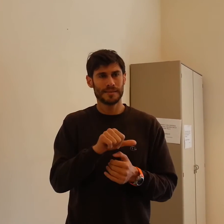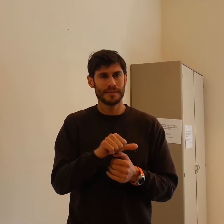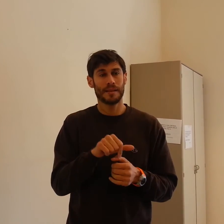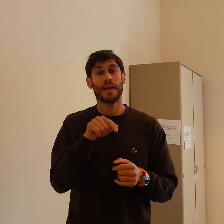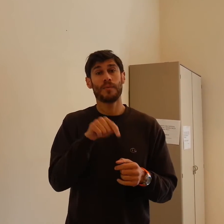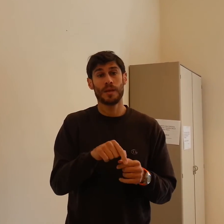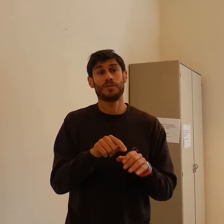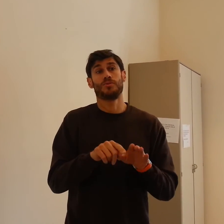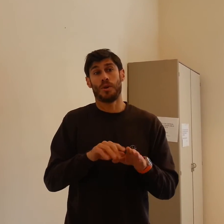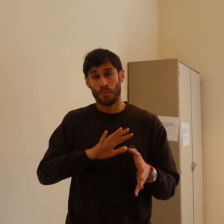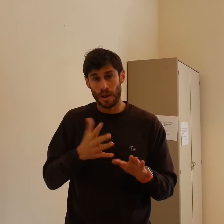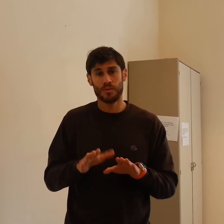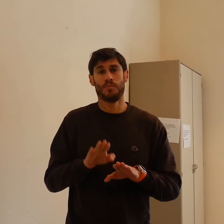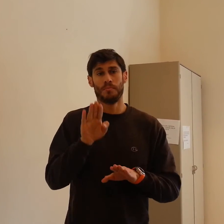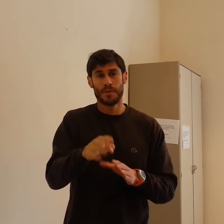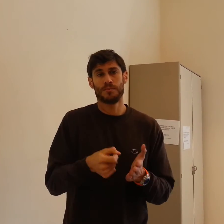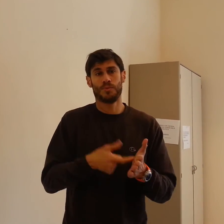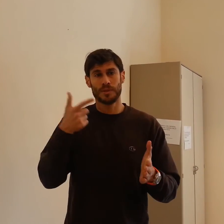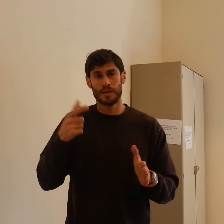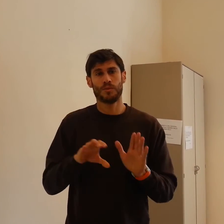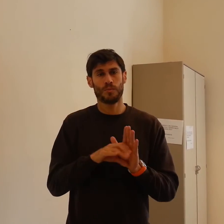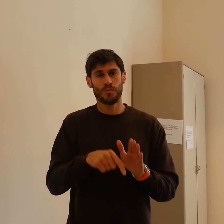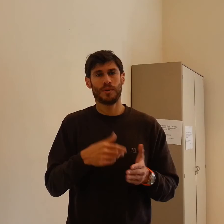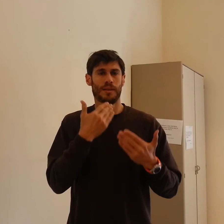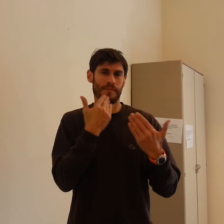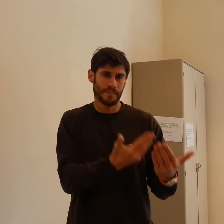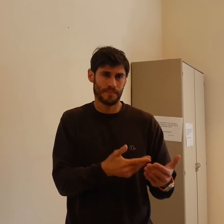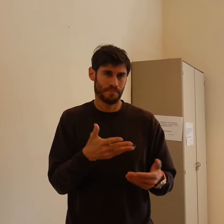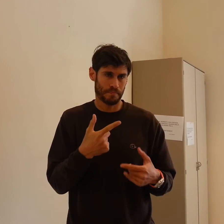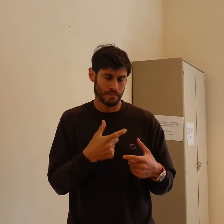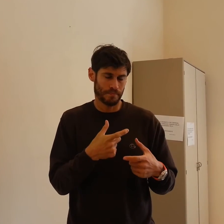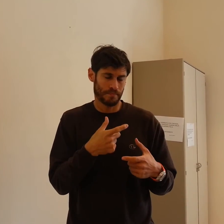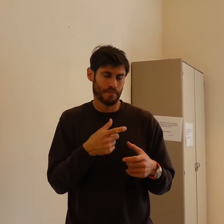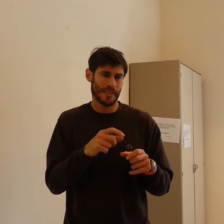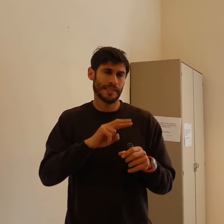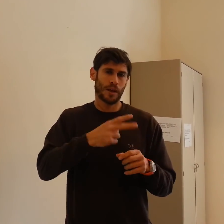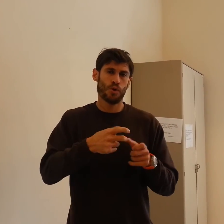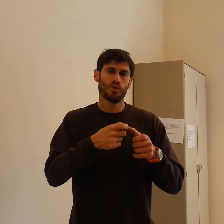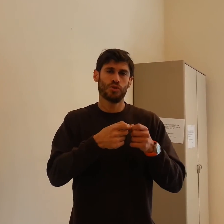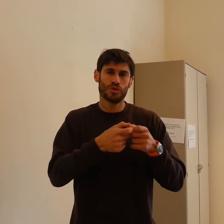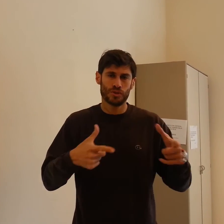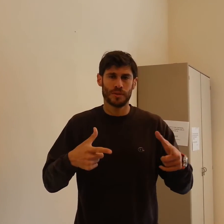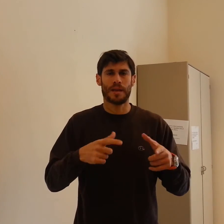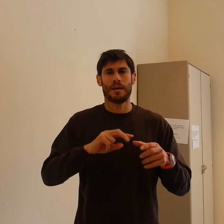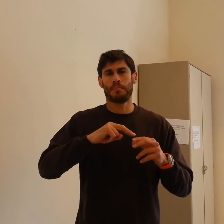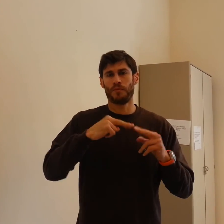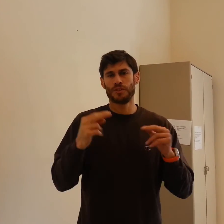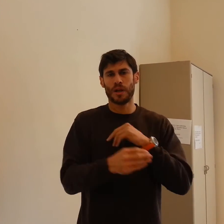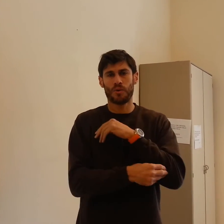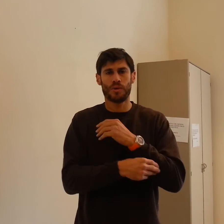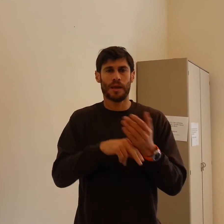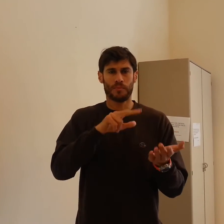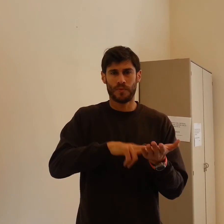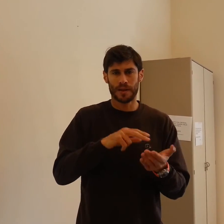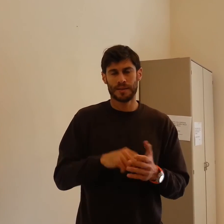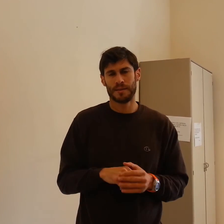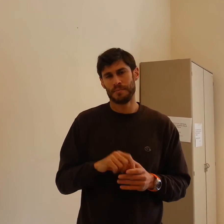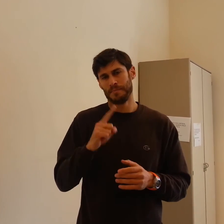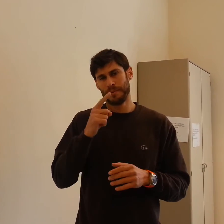Ringraziamo l'amministrazione comunale perché ha riconosciuto la lingua dei segni, questo per noi è molto importante, è la seconda città della